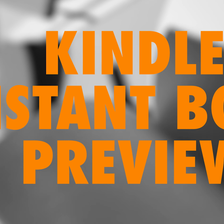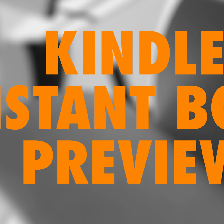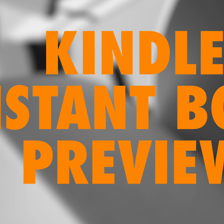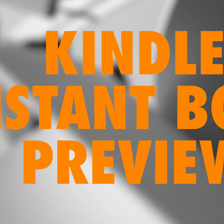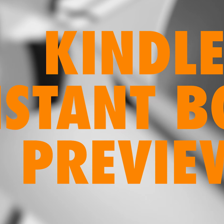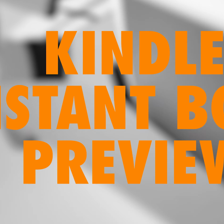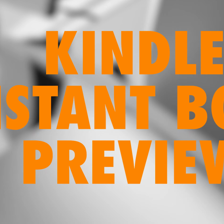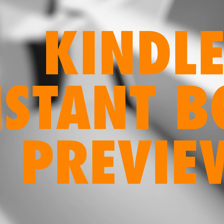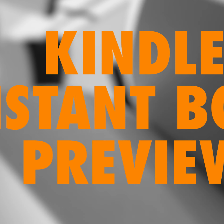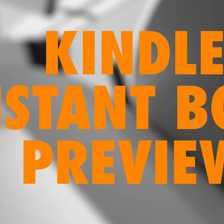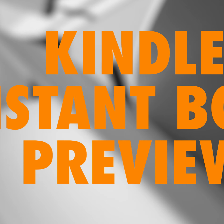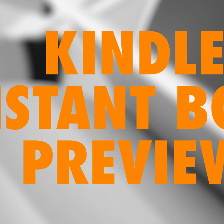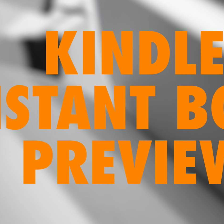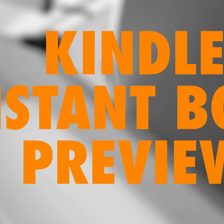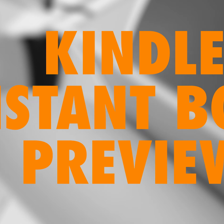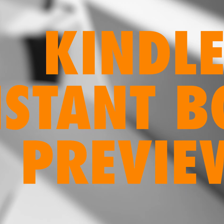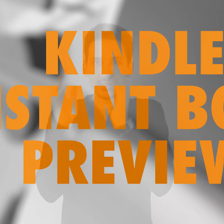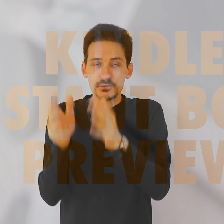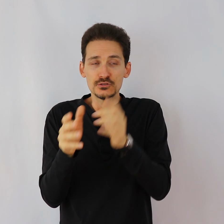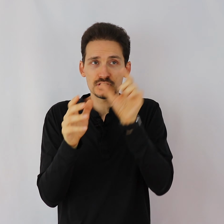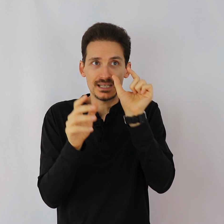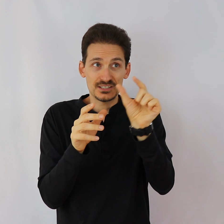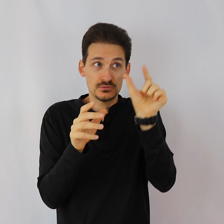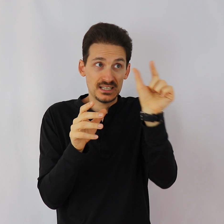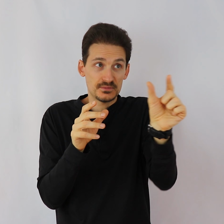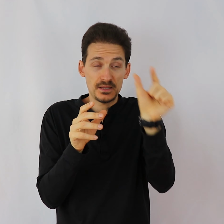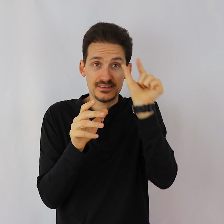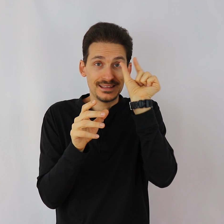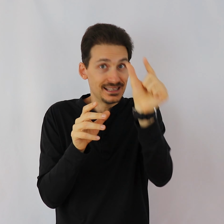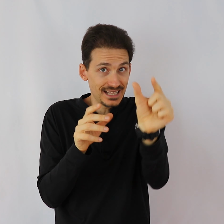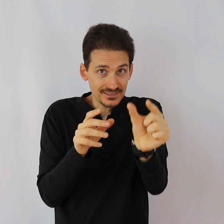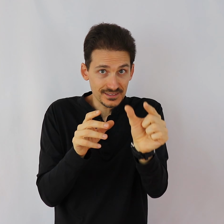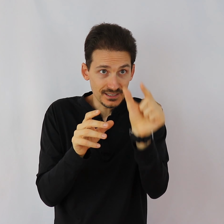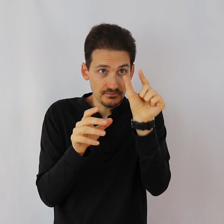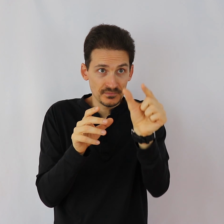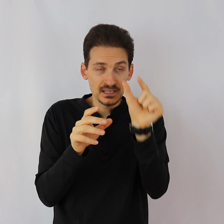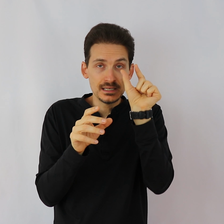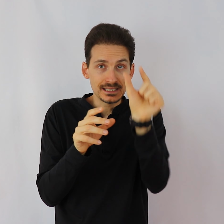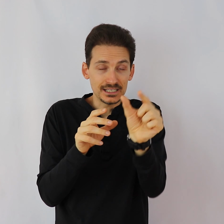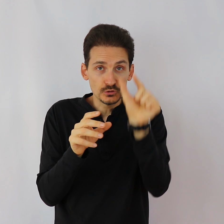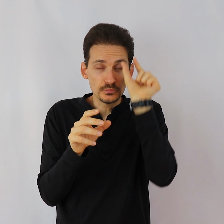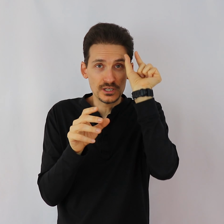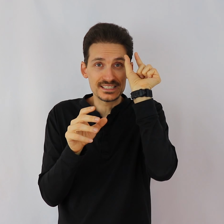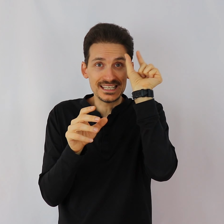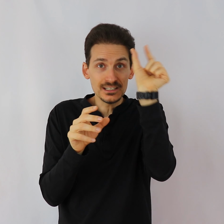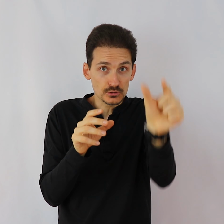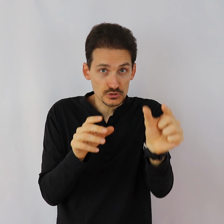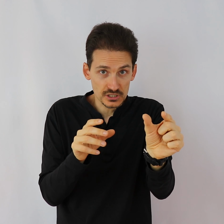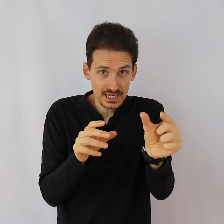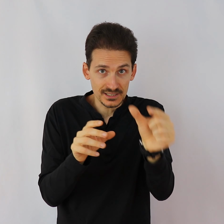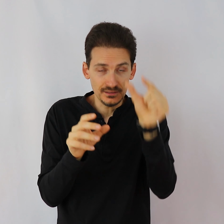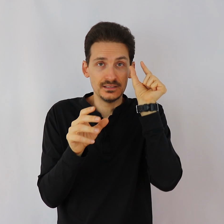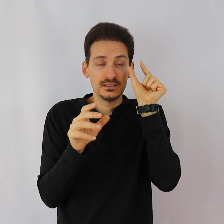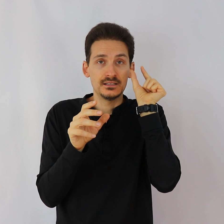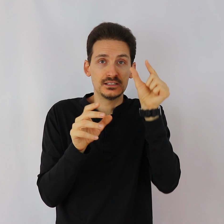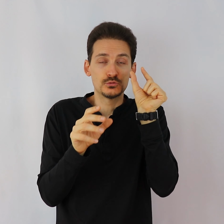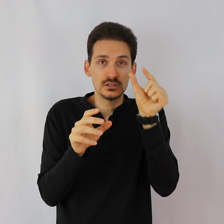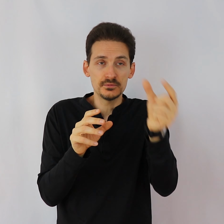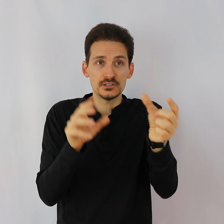es esto kinle instant book previews es una especie de enlace que tú puedes incrustar de tu libro